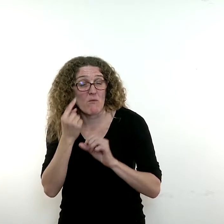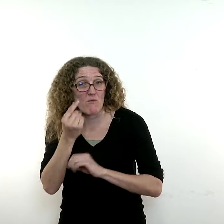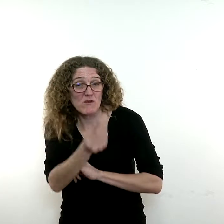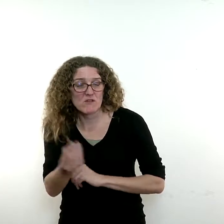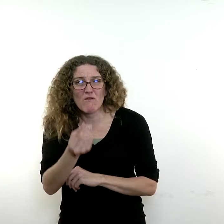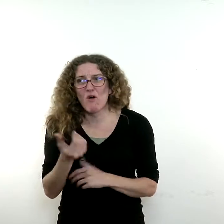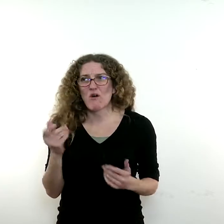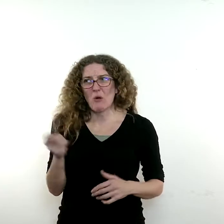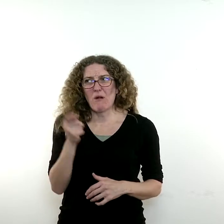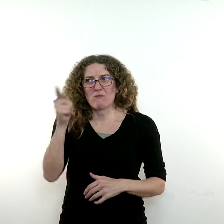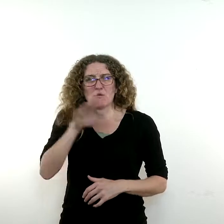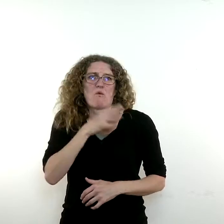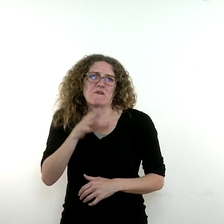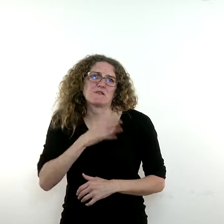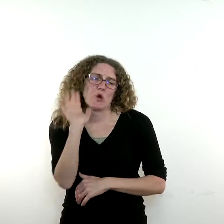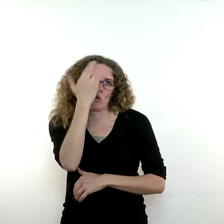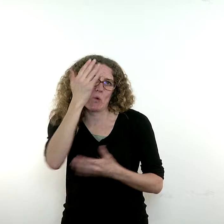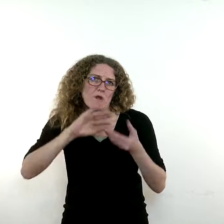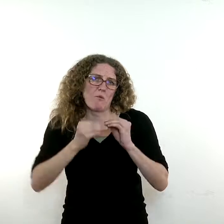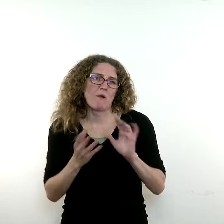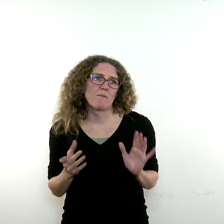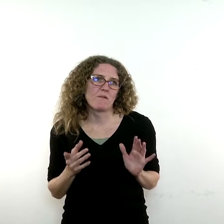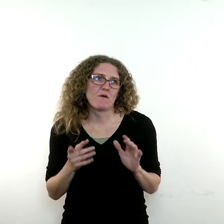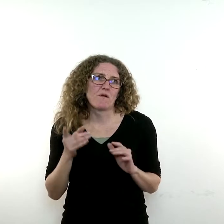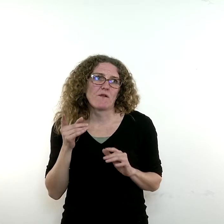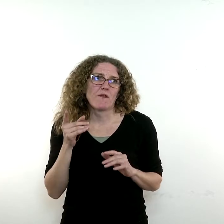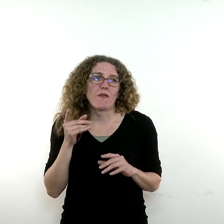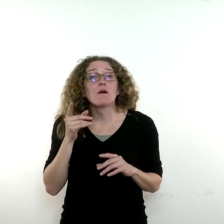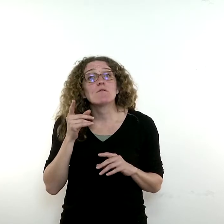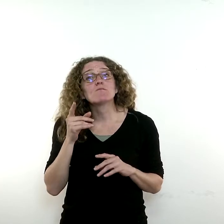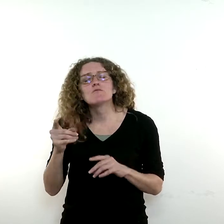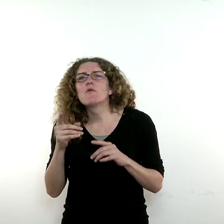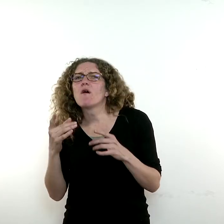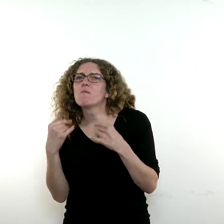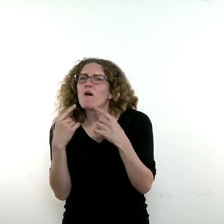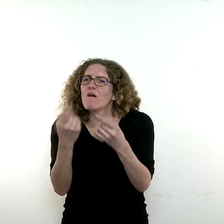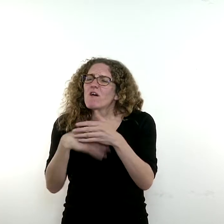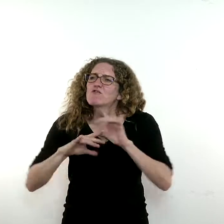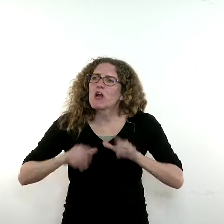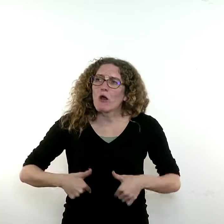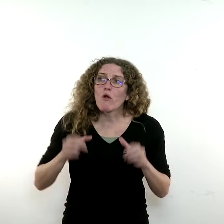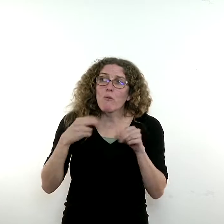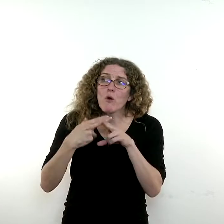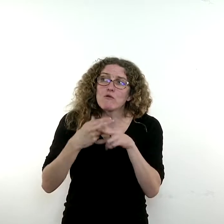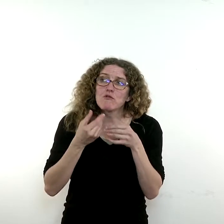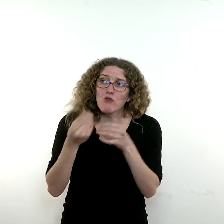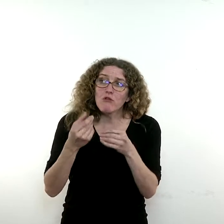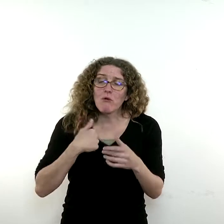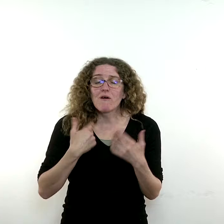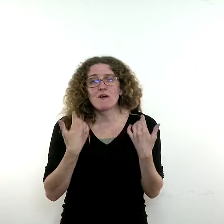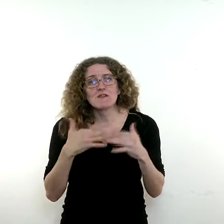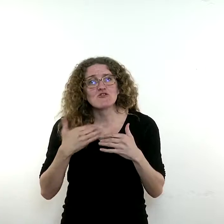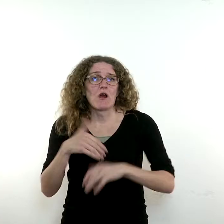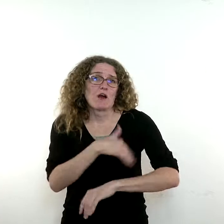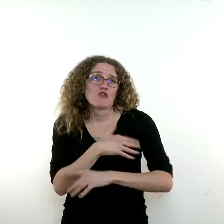ce que c'est. Donc ce que vous avez fait sur l'école, on peut la citer, hein, parce que je suis allée sur l'école, et j'ai un dialogue avec eux